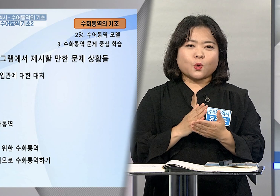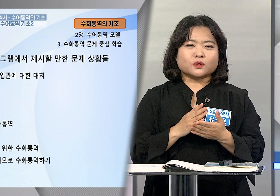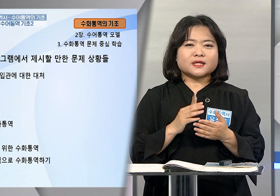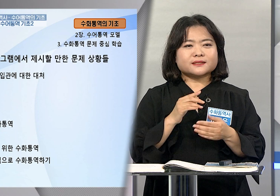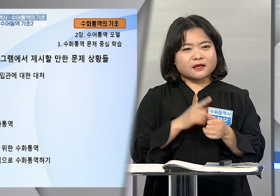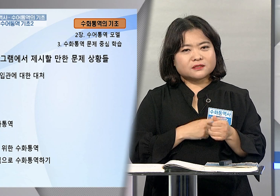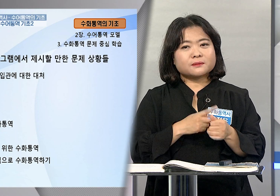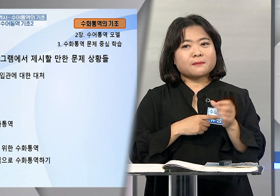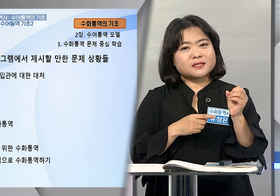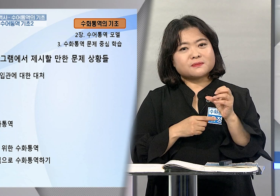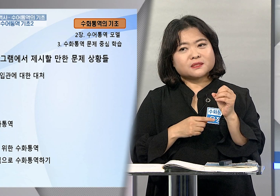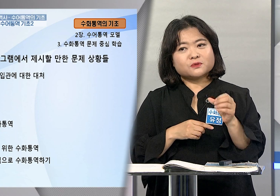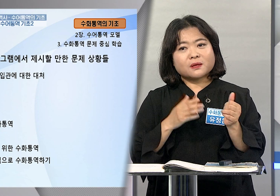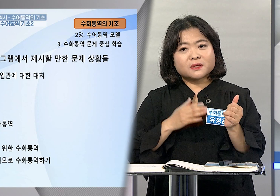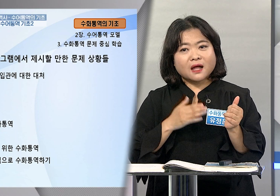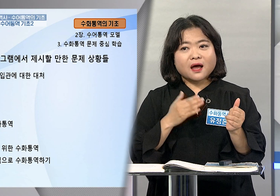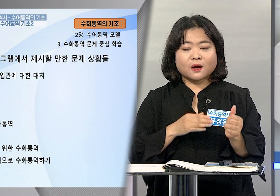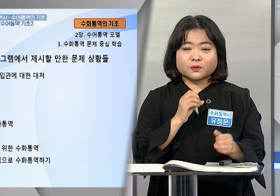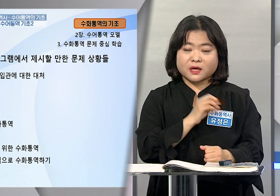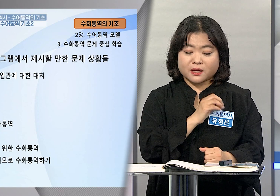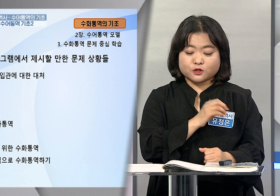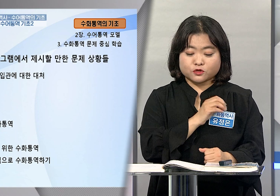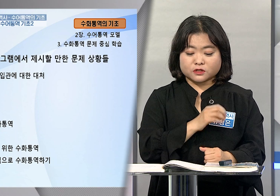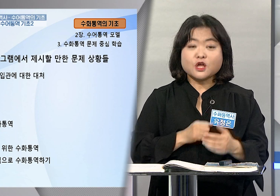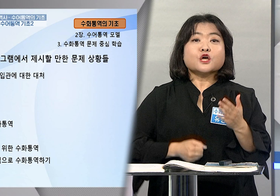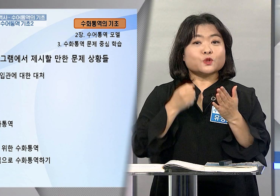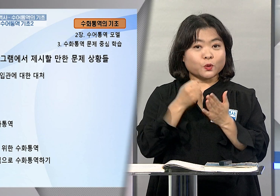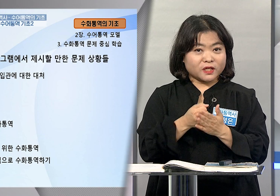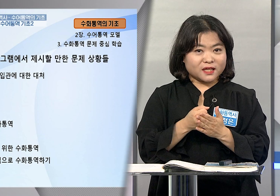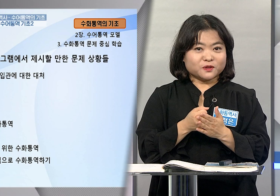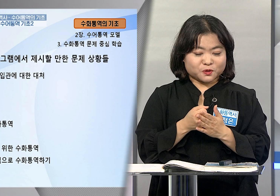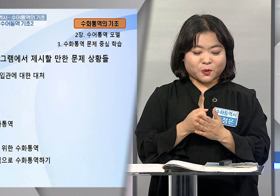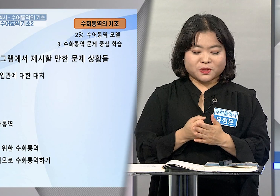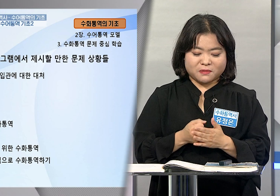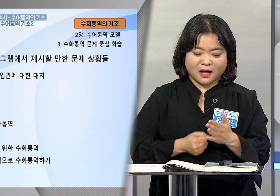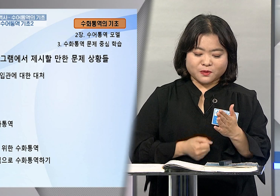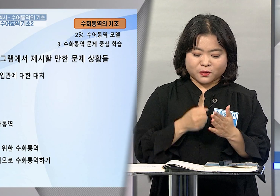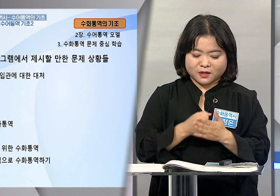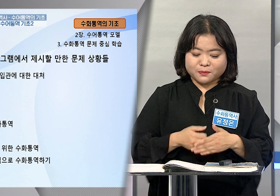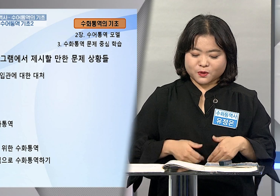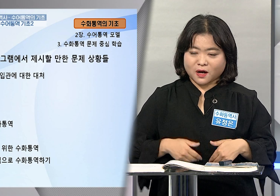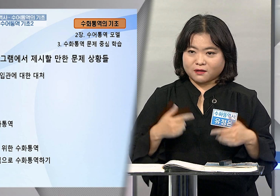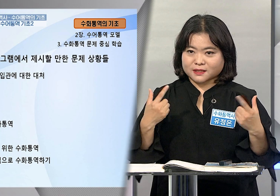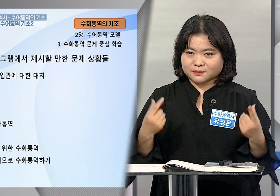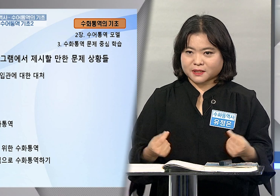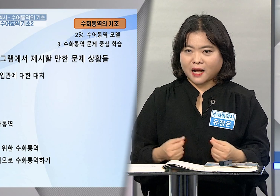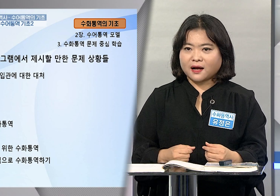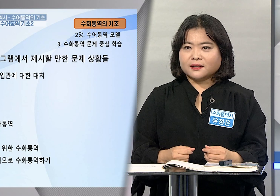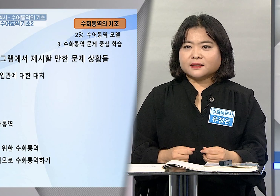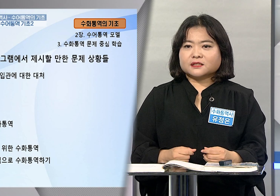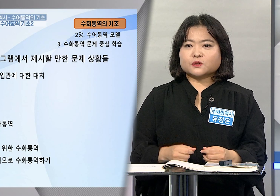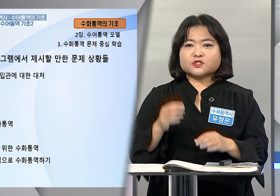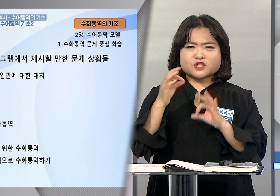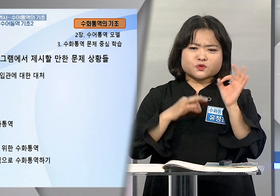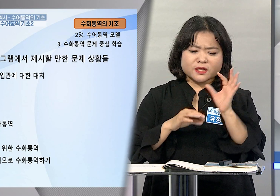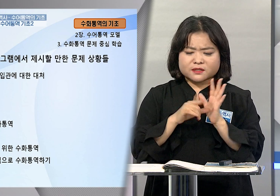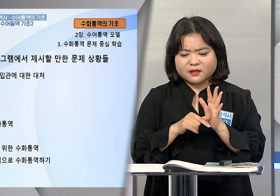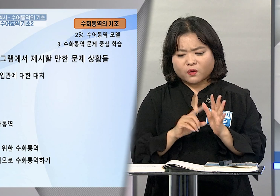그냥 자연스럽게 말씀하시면 됩니다라고 얘기할 수 있는 용기, 이것도 용기입니다. 용기가 필요한 것 같습니다. 그리고 실수했을 때 어떻게